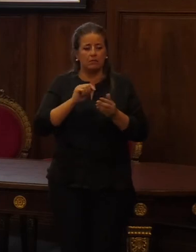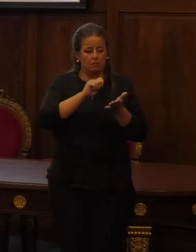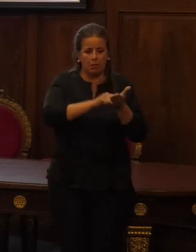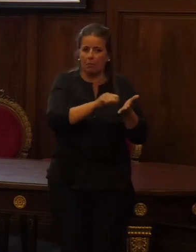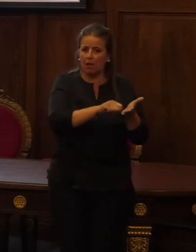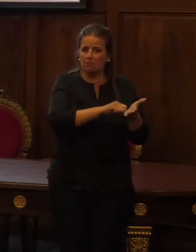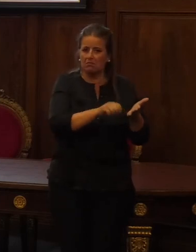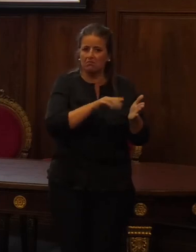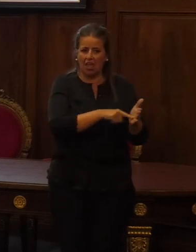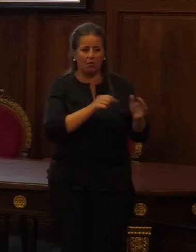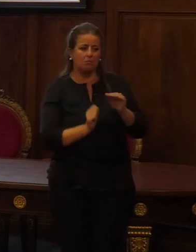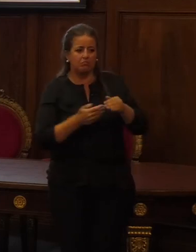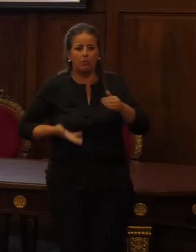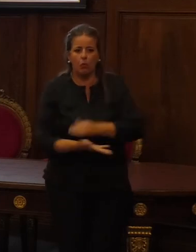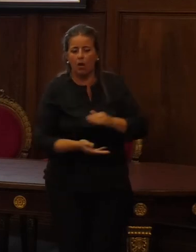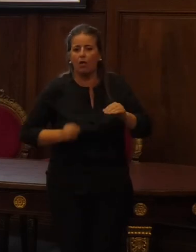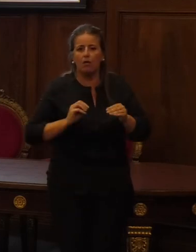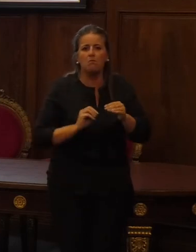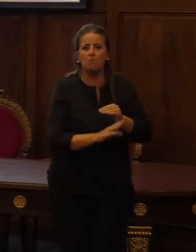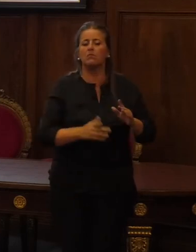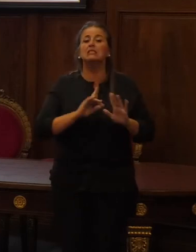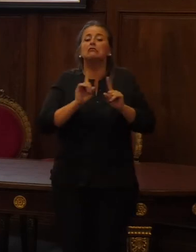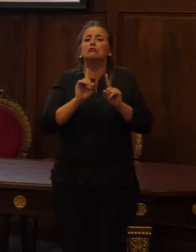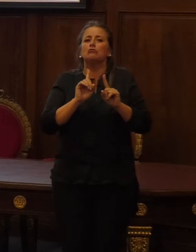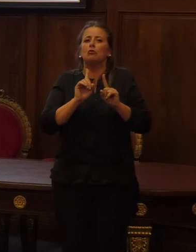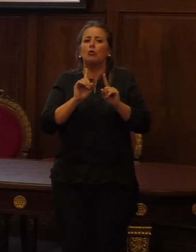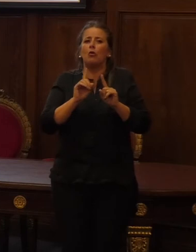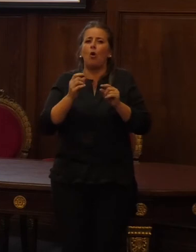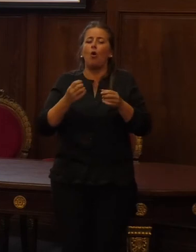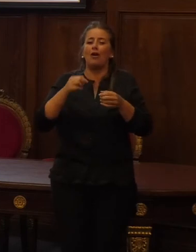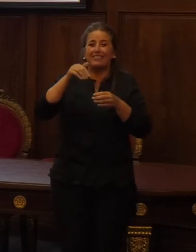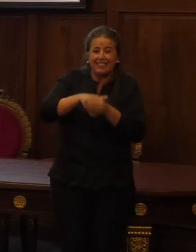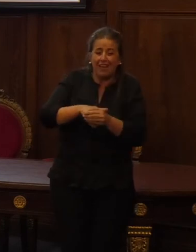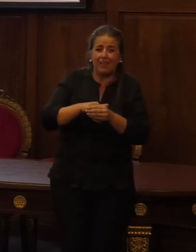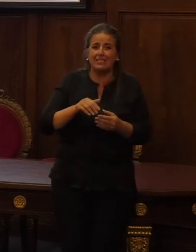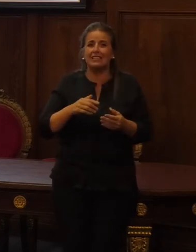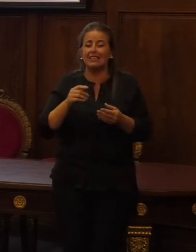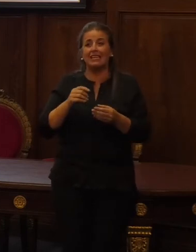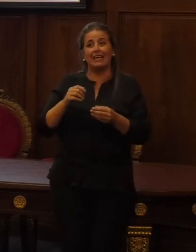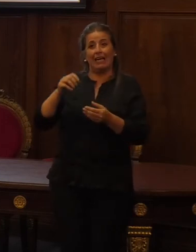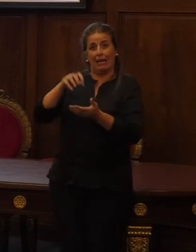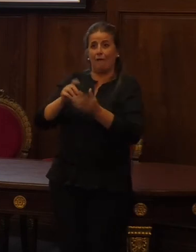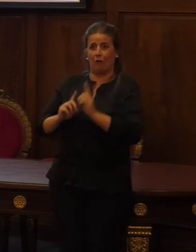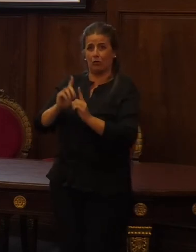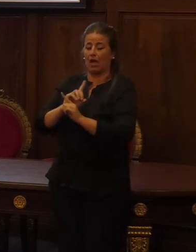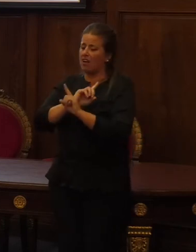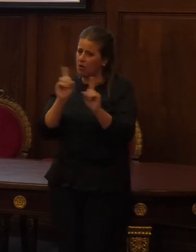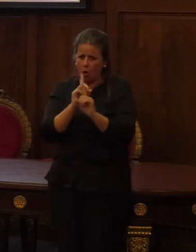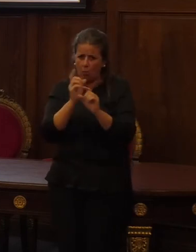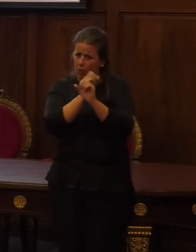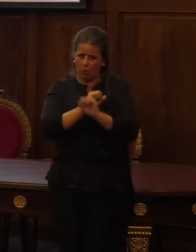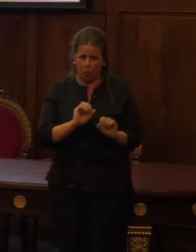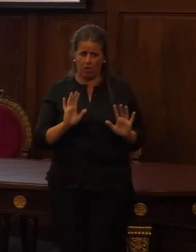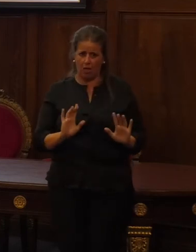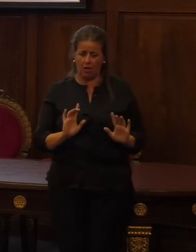un espacio de predominio e importancia en este proceso. No por